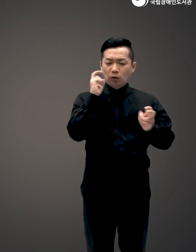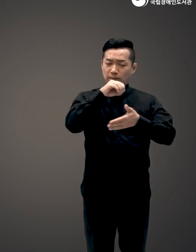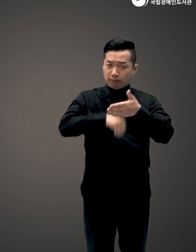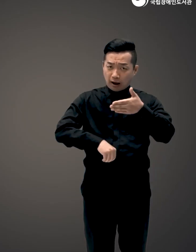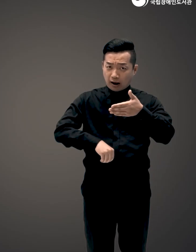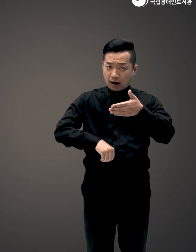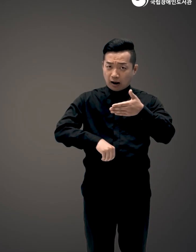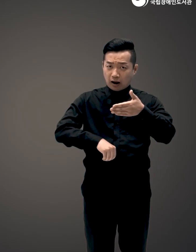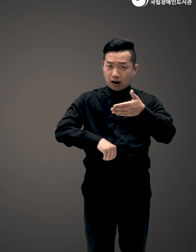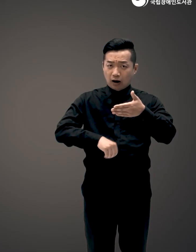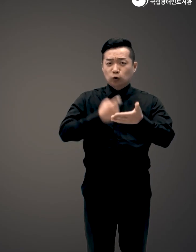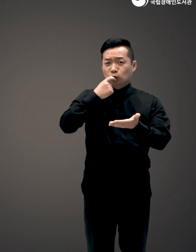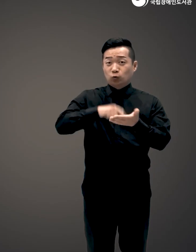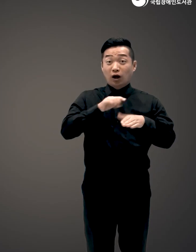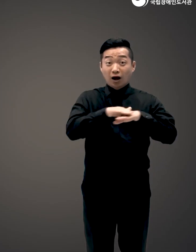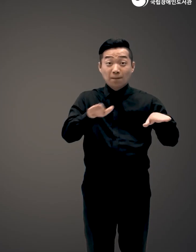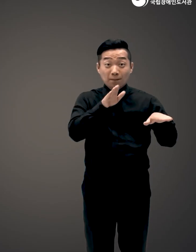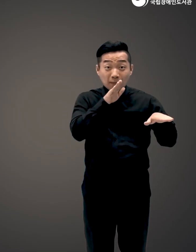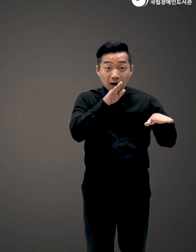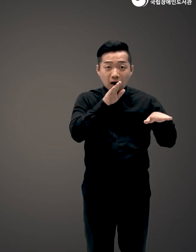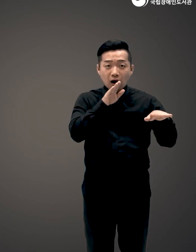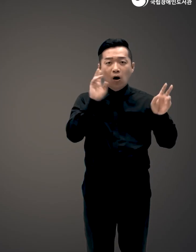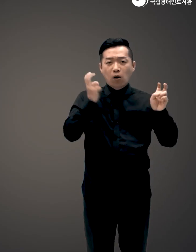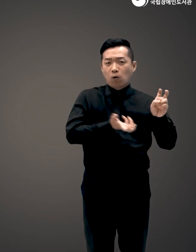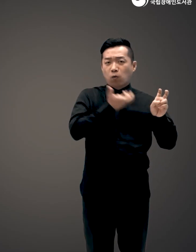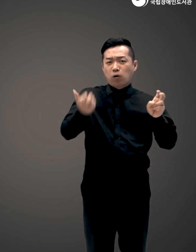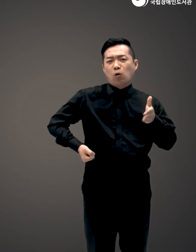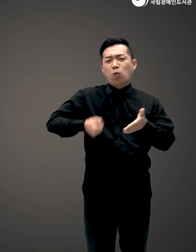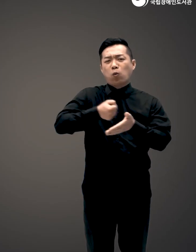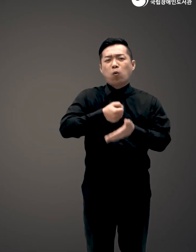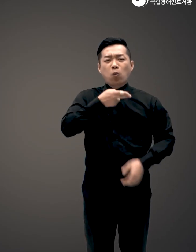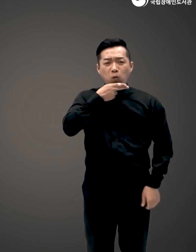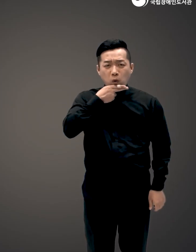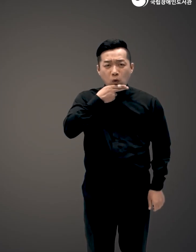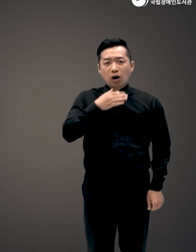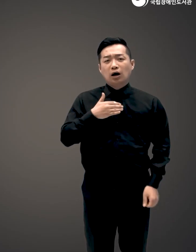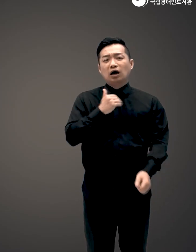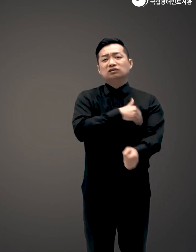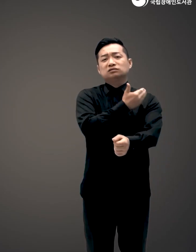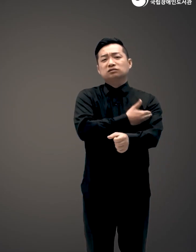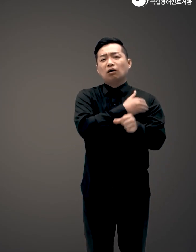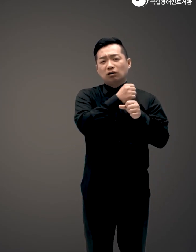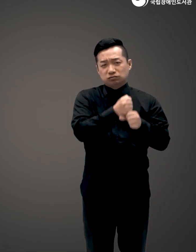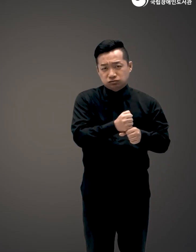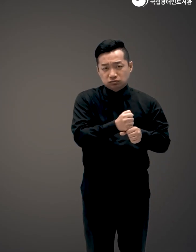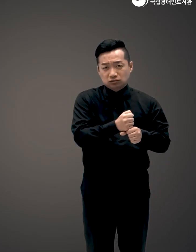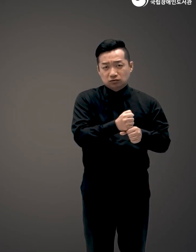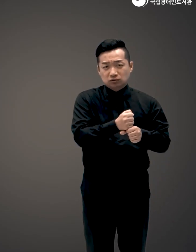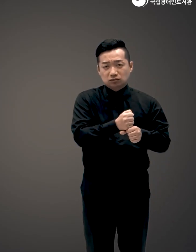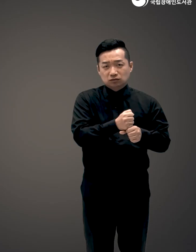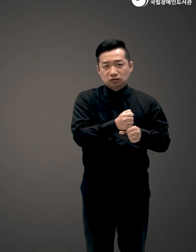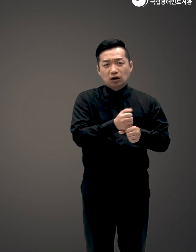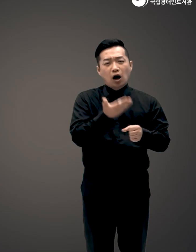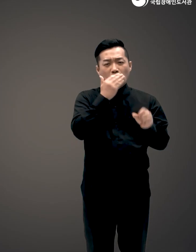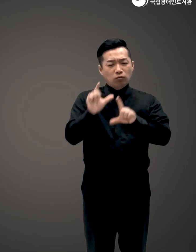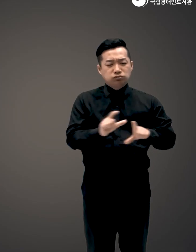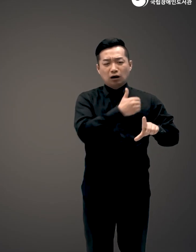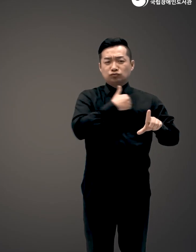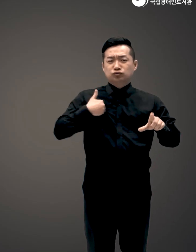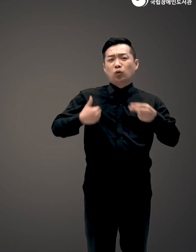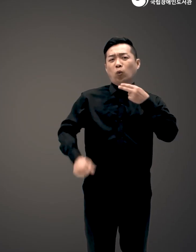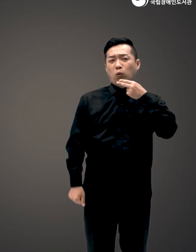회사를 그만두면 쉽게 해결되겠지만 직장을 옮길 용기도 없거니와 오로지 내 능력에 의지해서 먹고 살 자신도